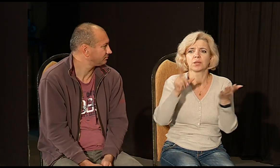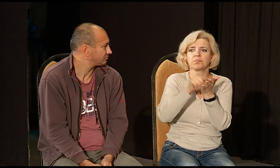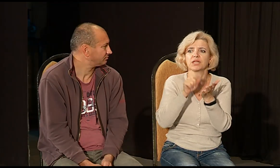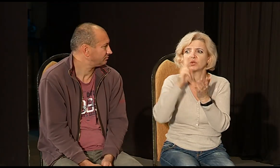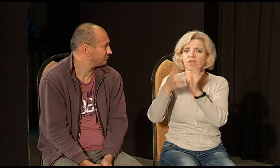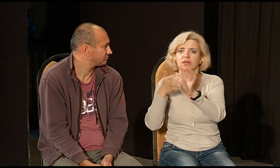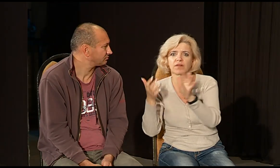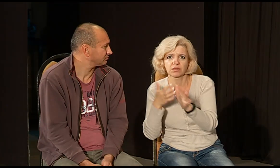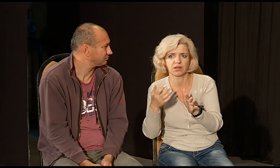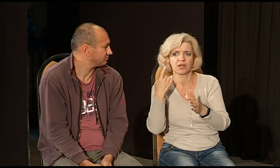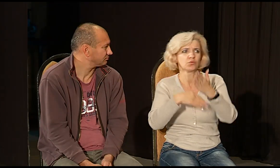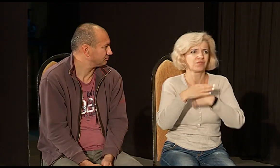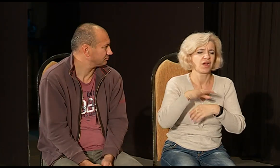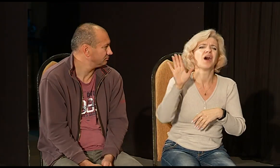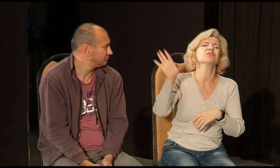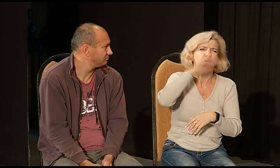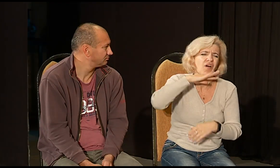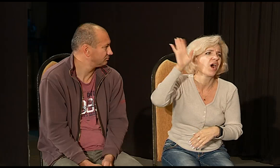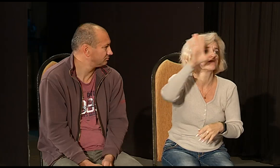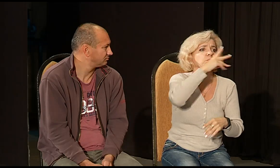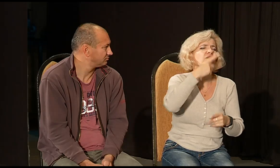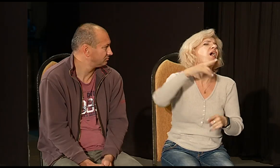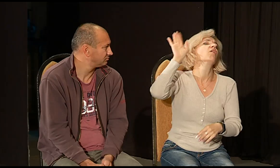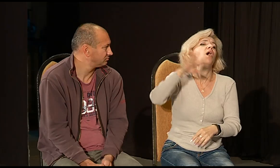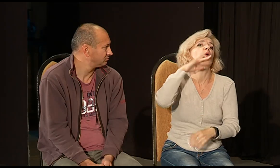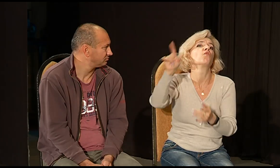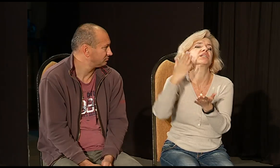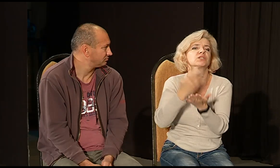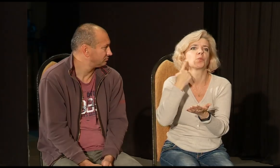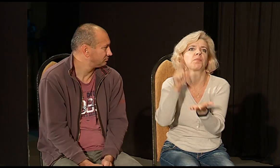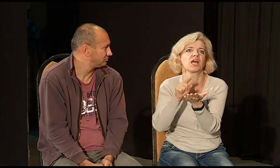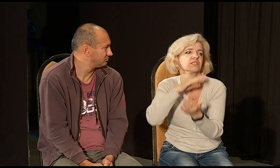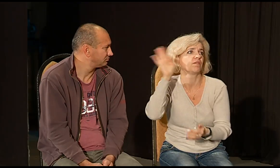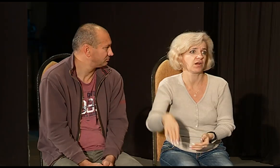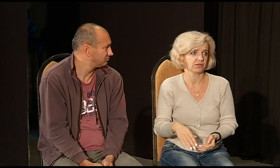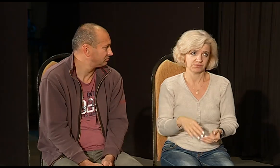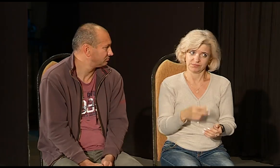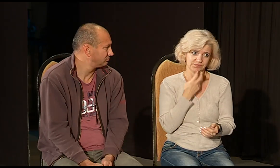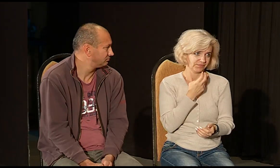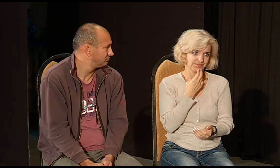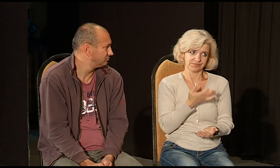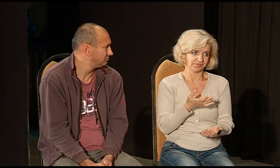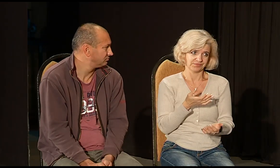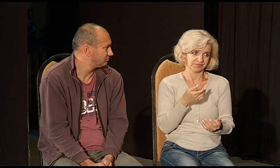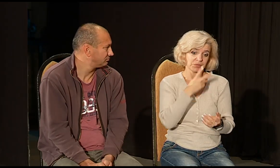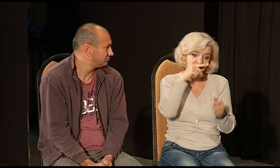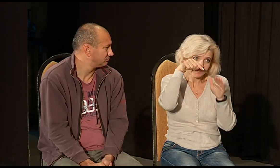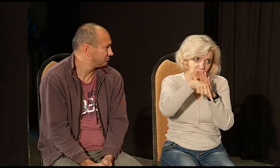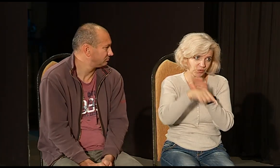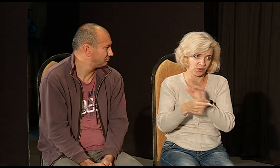face paralel și asta, dar reușește. Ori trebuie să fii concentrat pe literele cele ca să reușești să le citești, nu mai înțelegi nimic. Noi tot avem nevoie